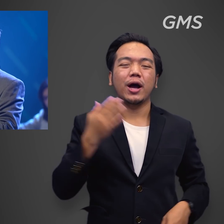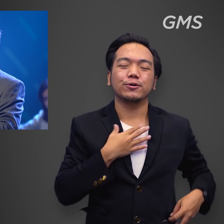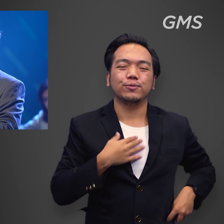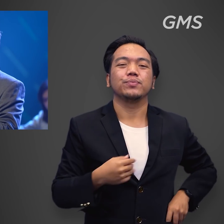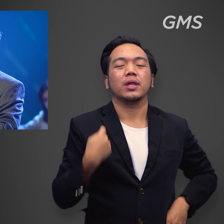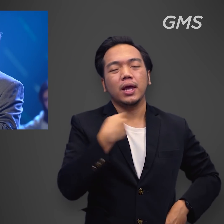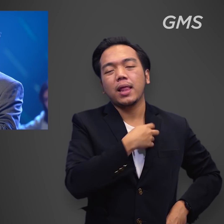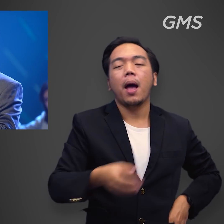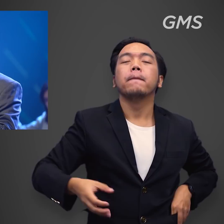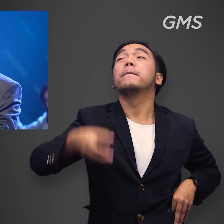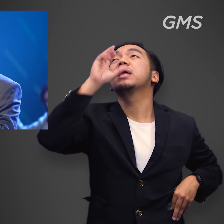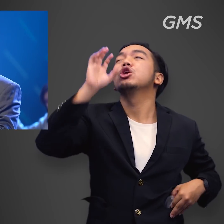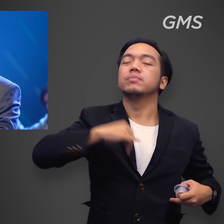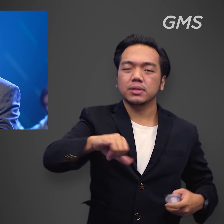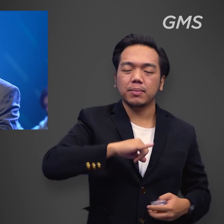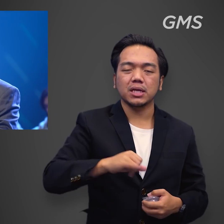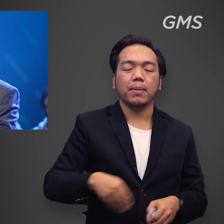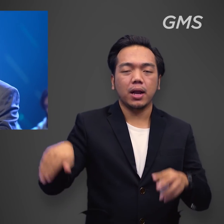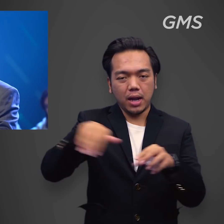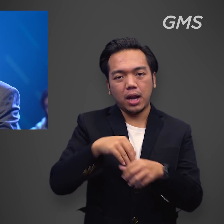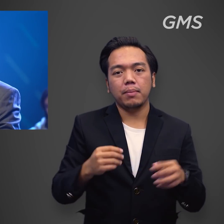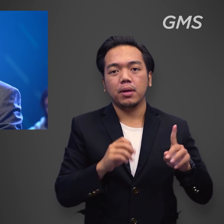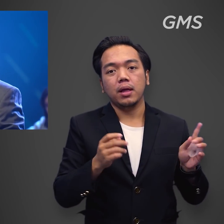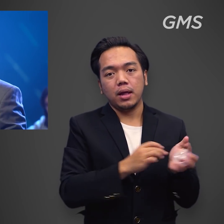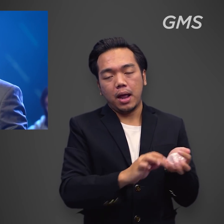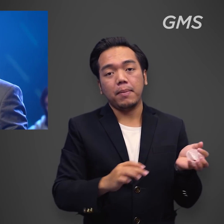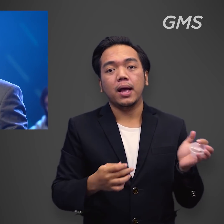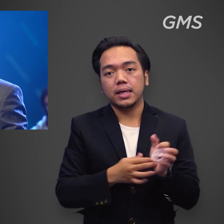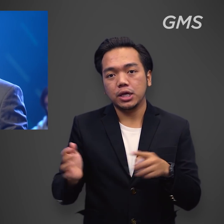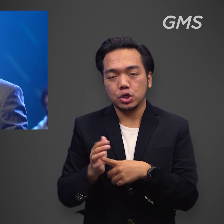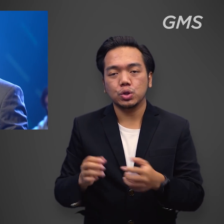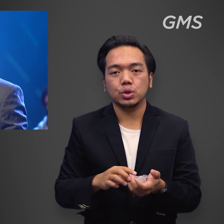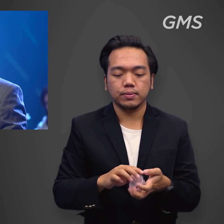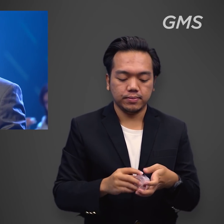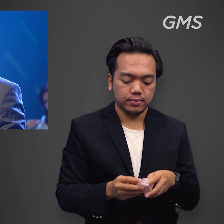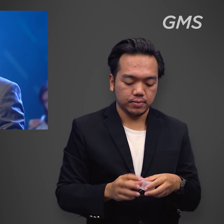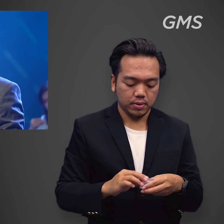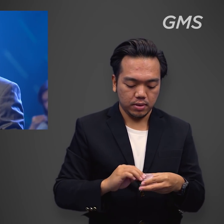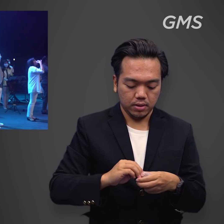kita minum bersama di dalam nama Tuhan Yesus.